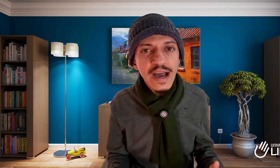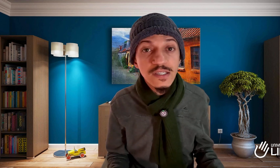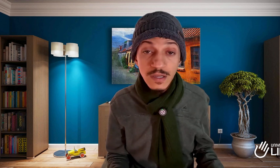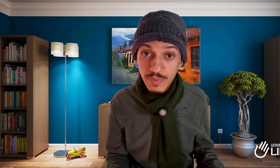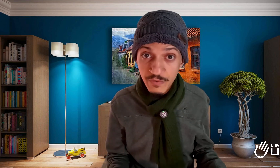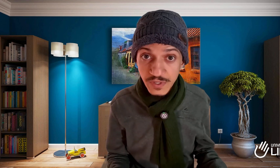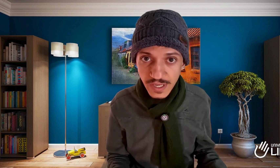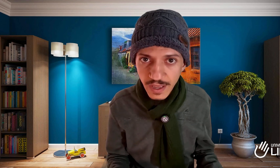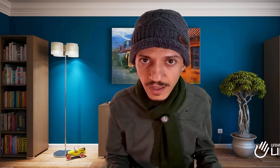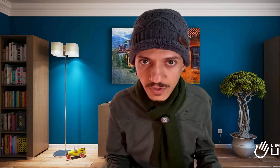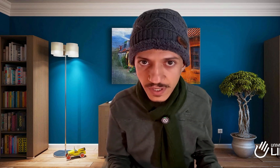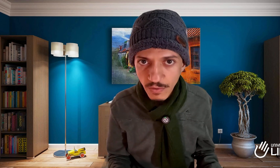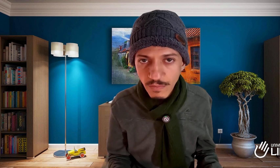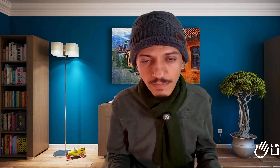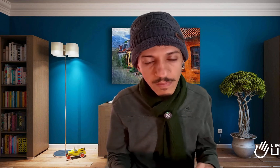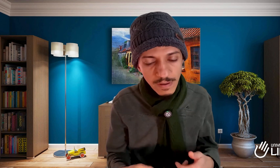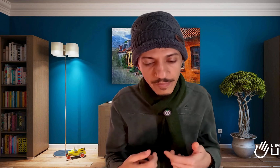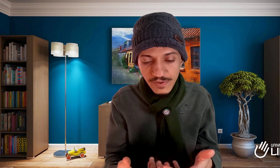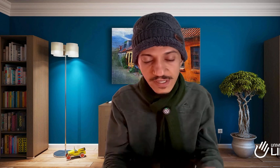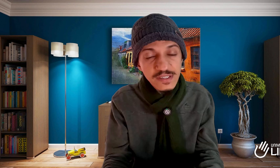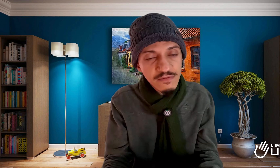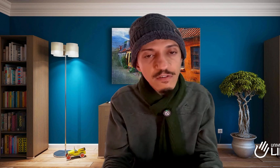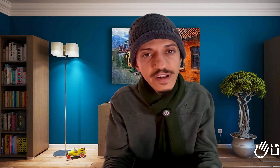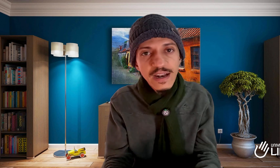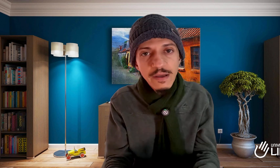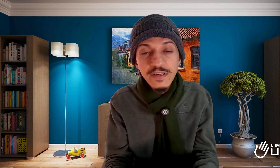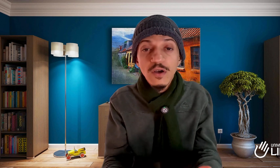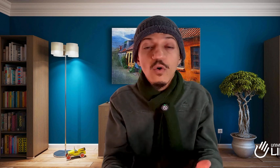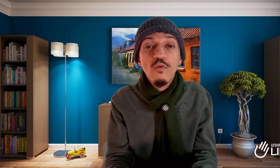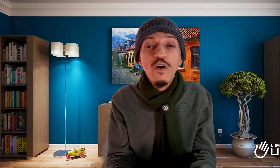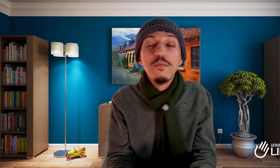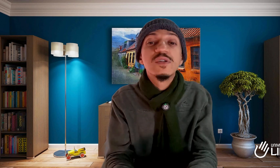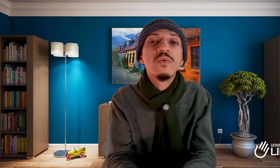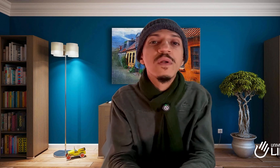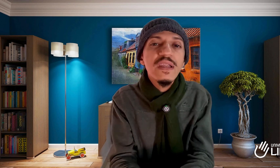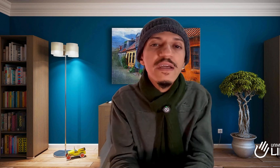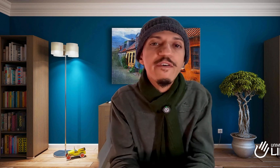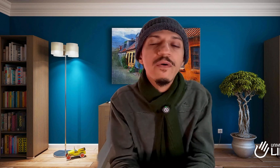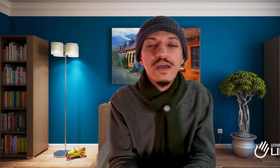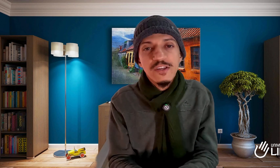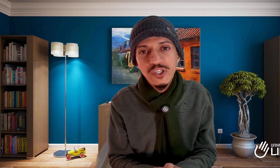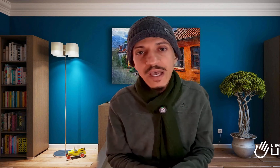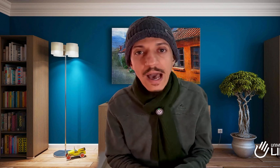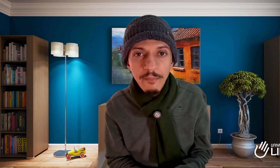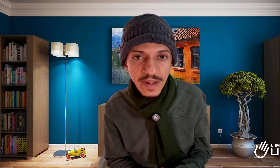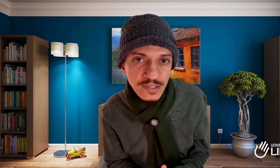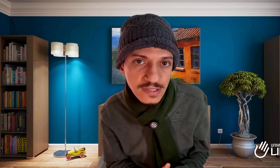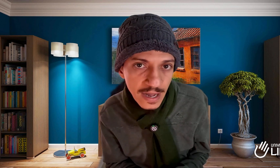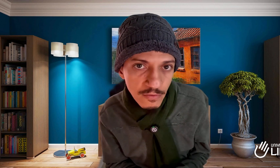para você, para você se desenvolver na Libras conforme o seu nível de aprendizado